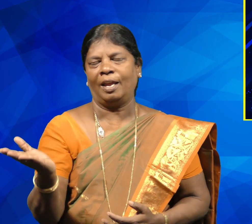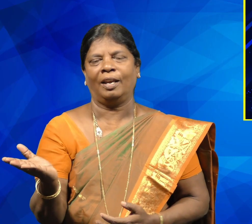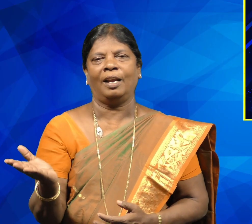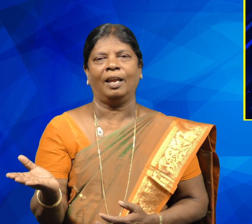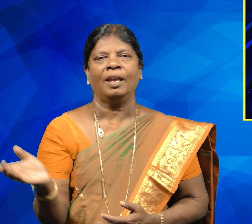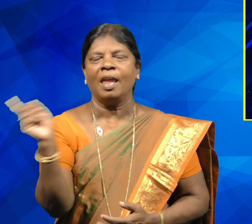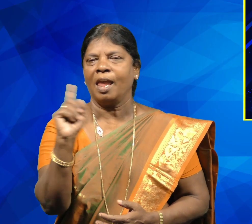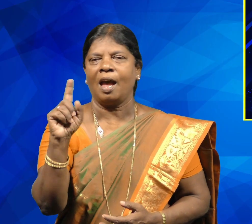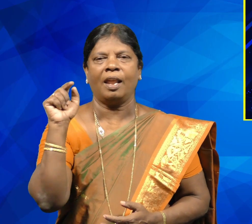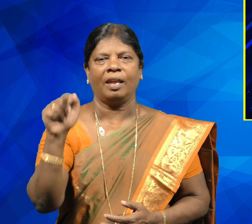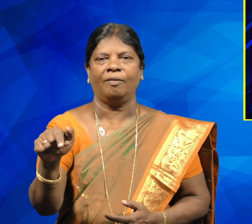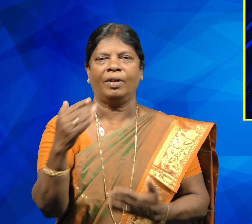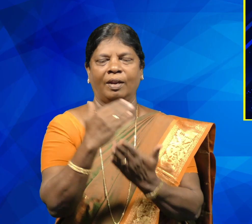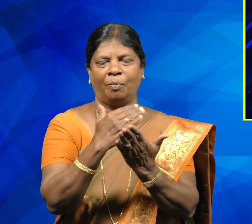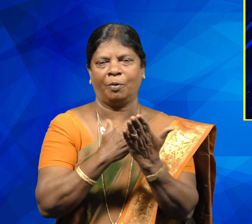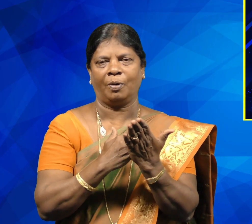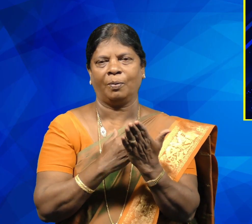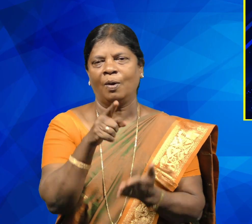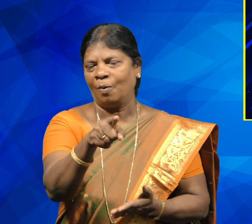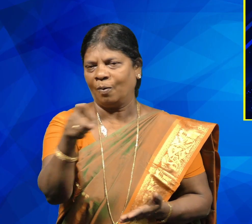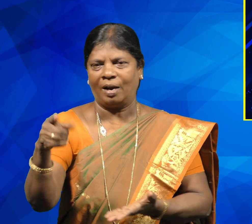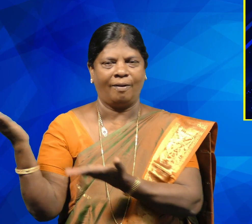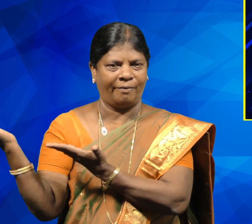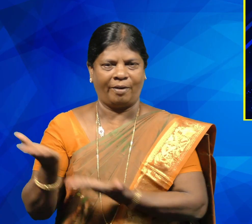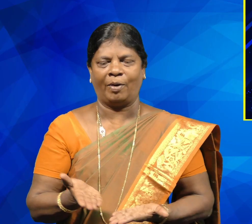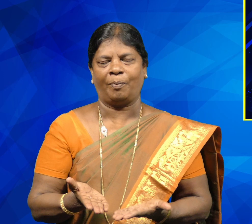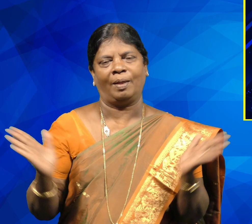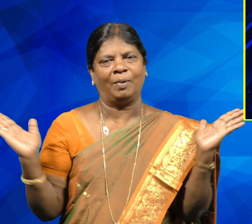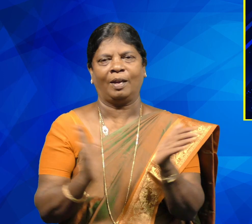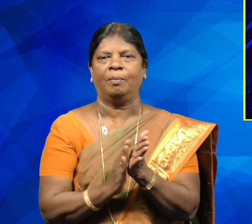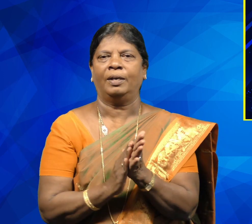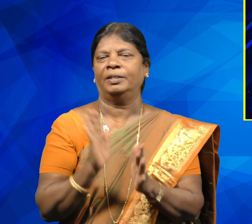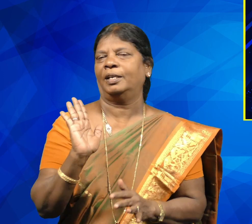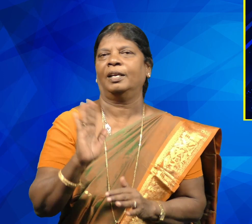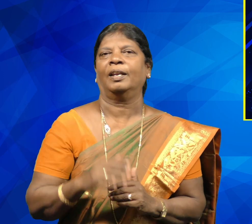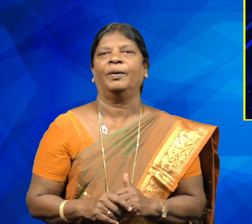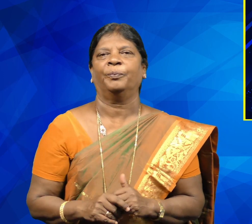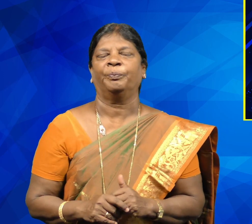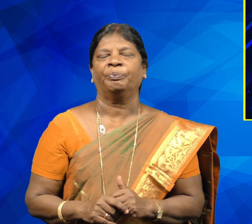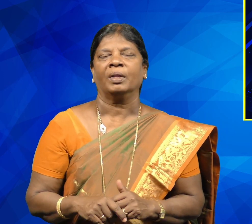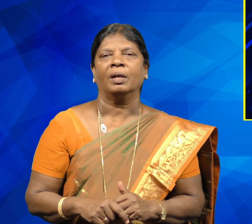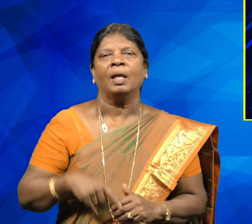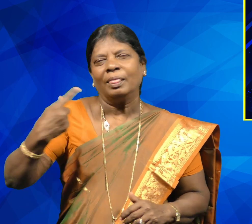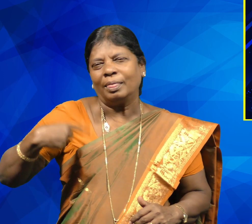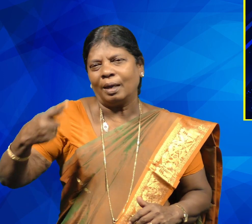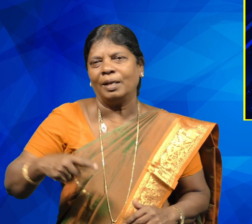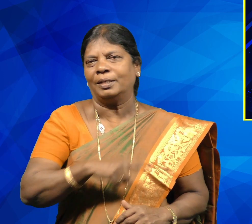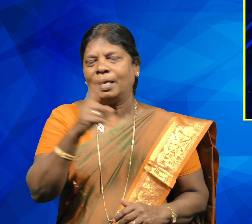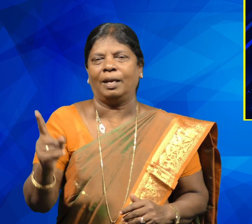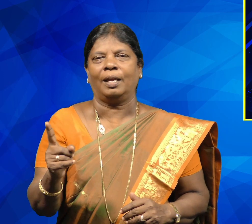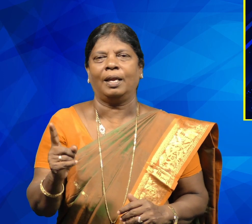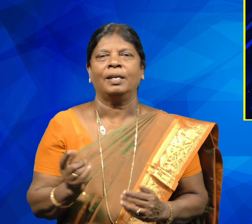அன்பார்ந்த நேயர்களே, யார் இவர் நிகழ்ச்சிக்கு உங்களை வரவேற்பதில் மிக்க மகிழ்ச்சி அடைகிறேன்.